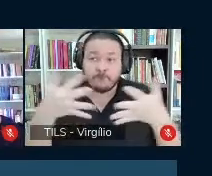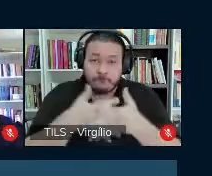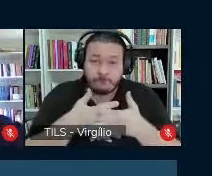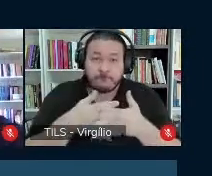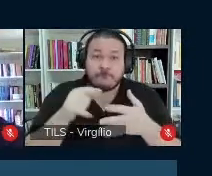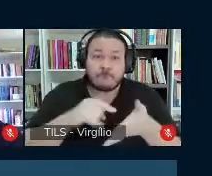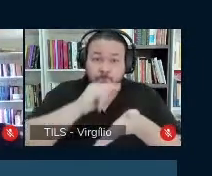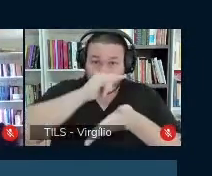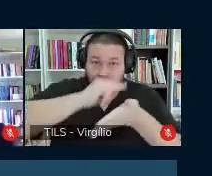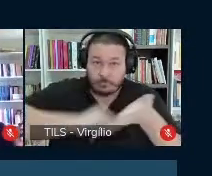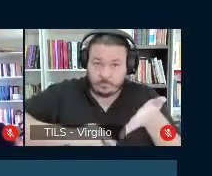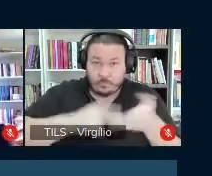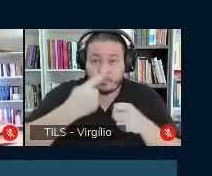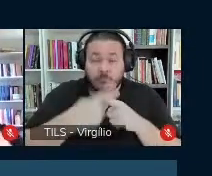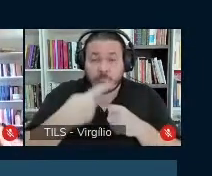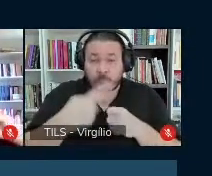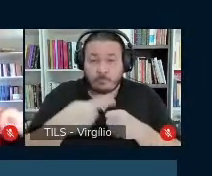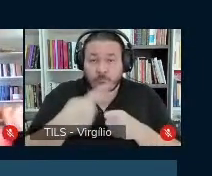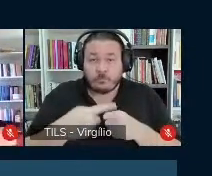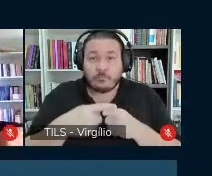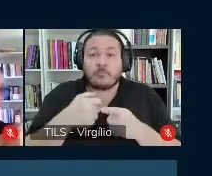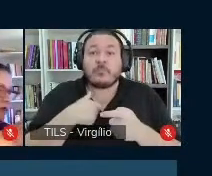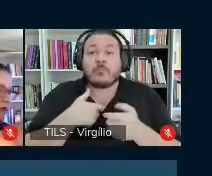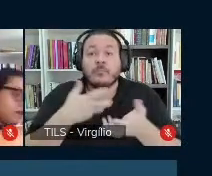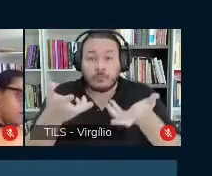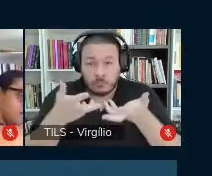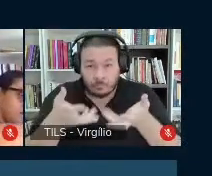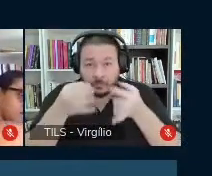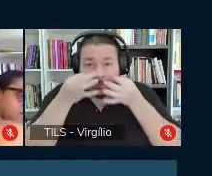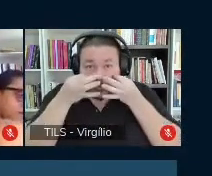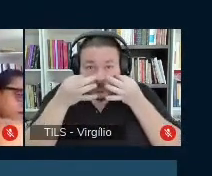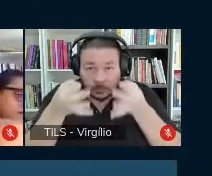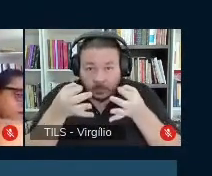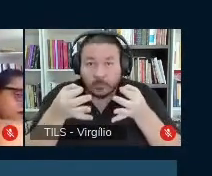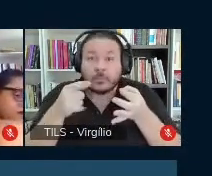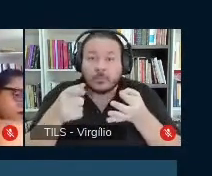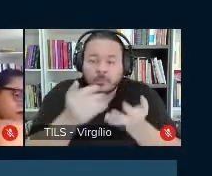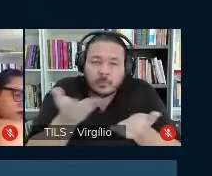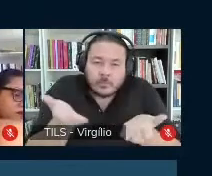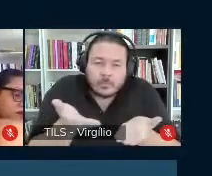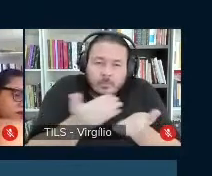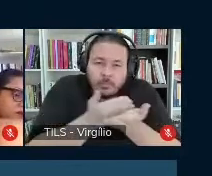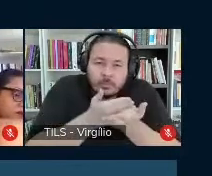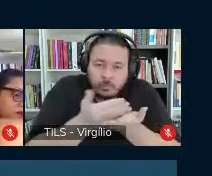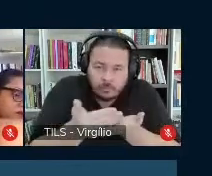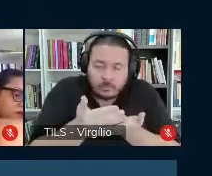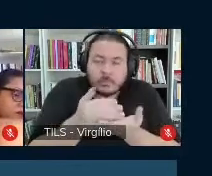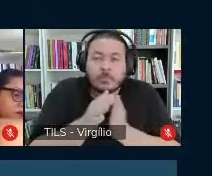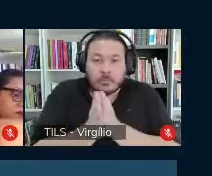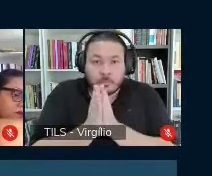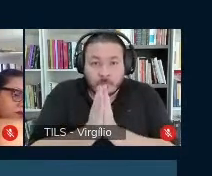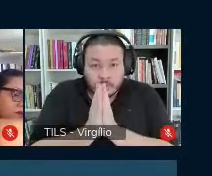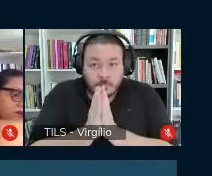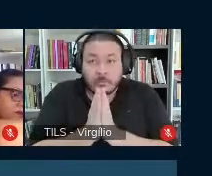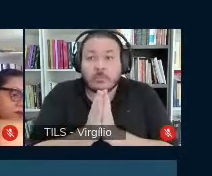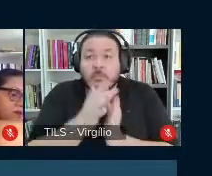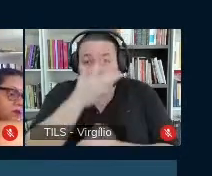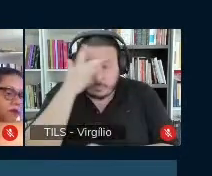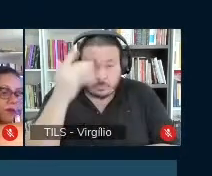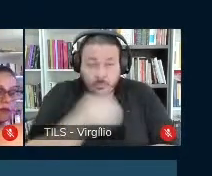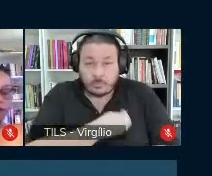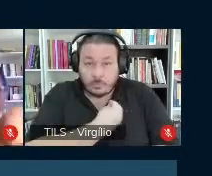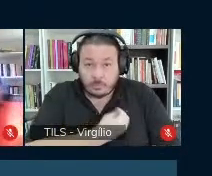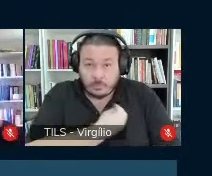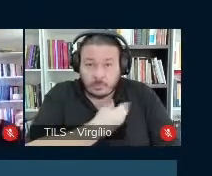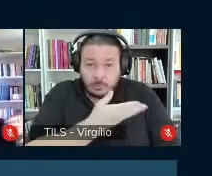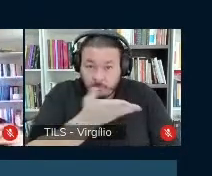no documento, porque eu quero até chamar a atenção logo de início, por favor, todos que estão aí, surdos